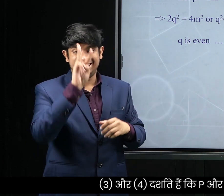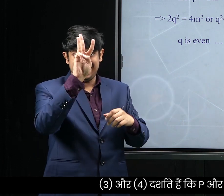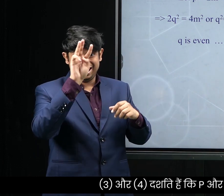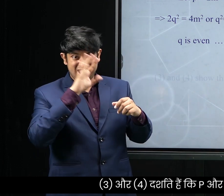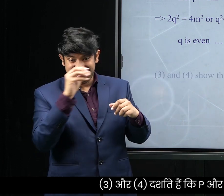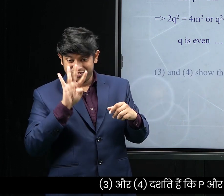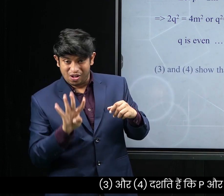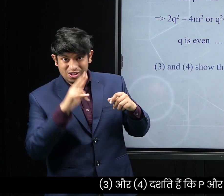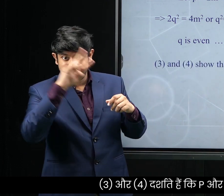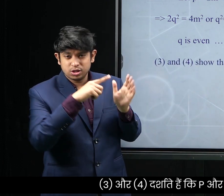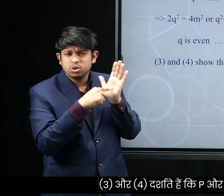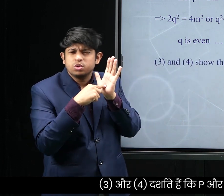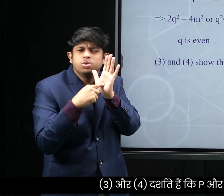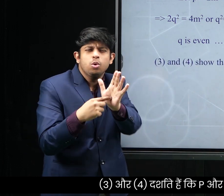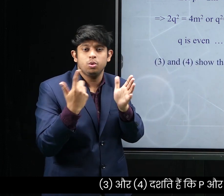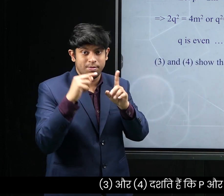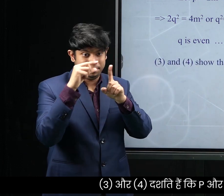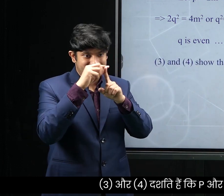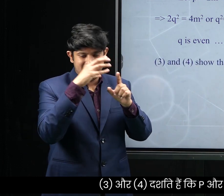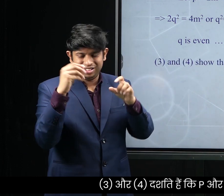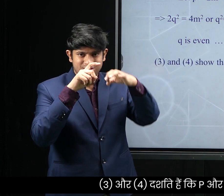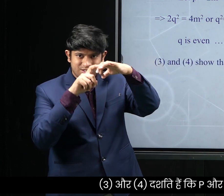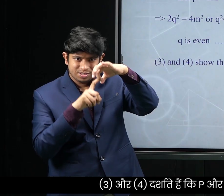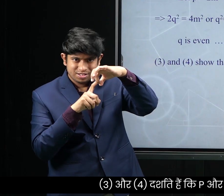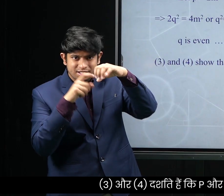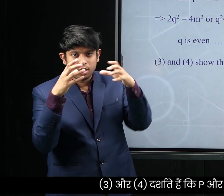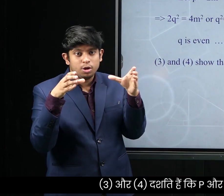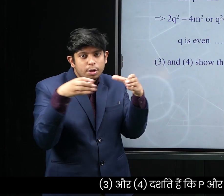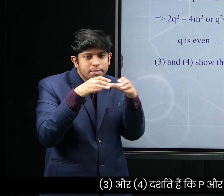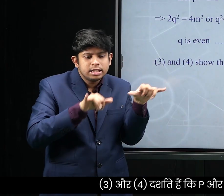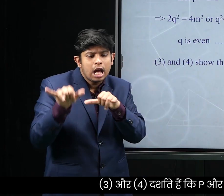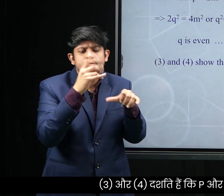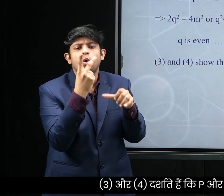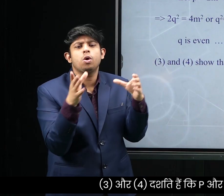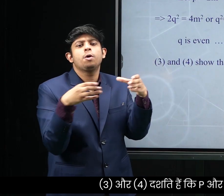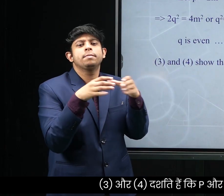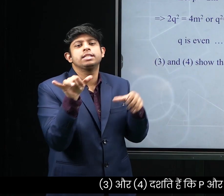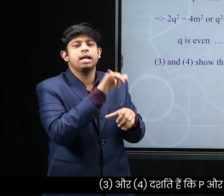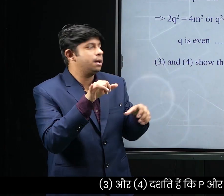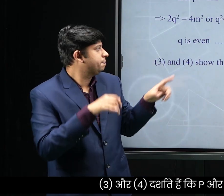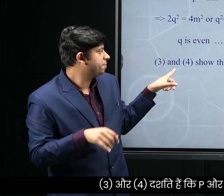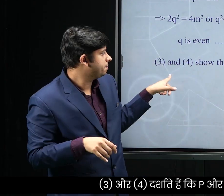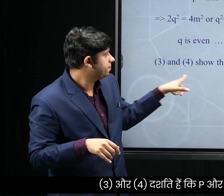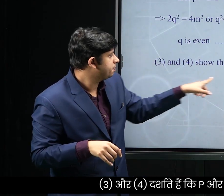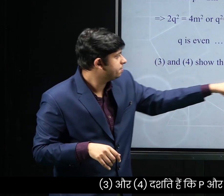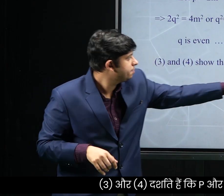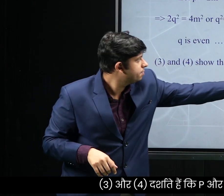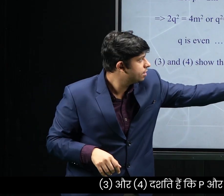और दर्शाते हैं कि p और q का एक अभयनिष्ठ गुणनखंड 2